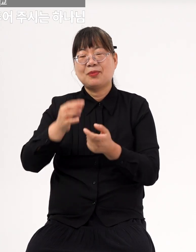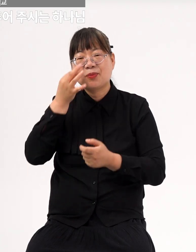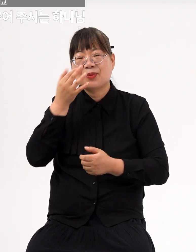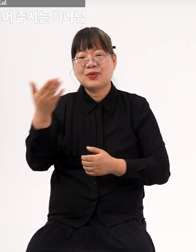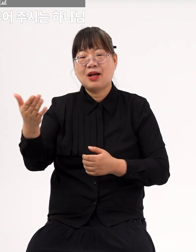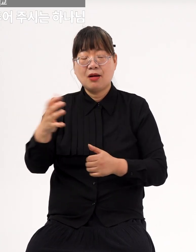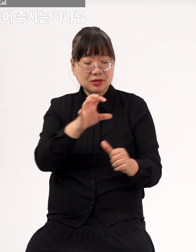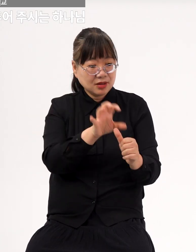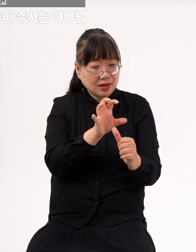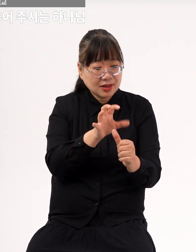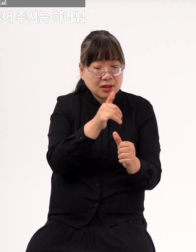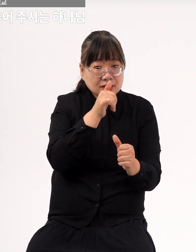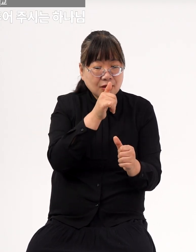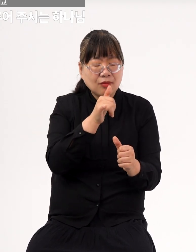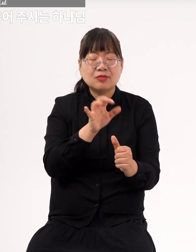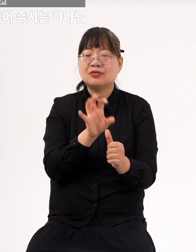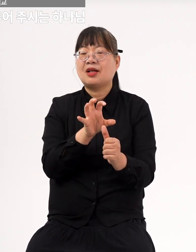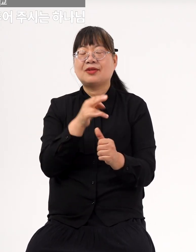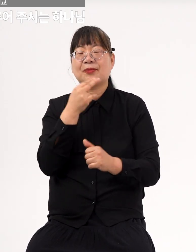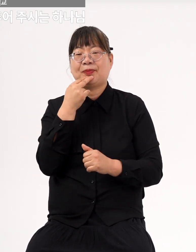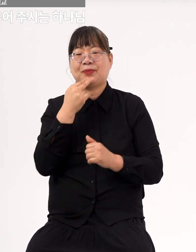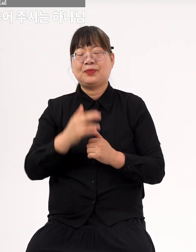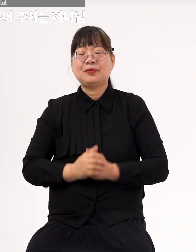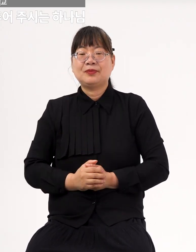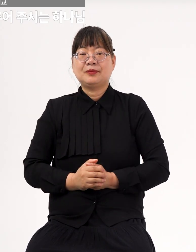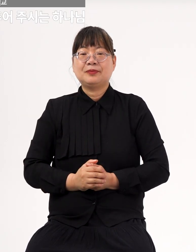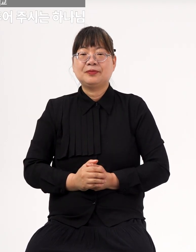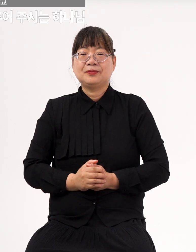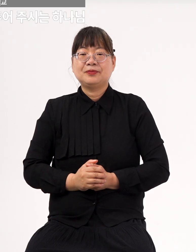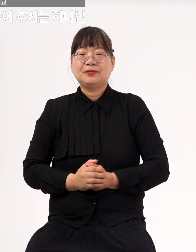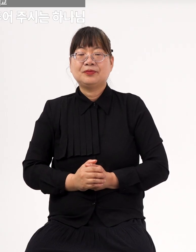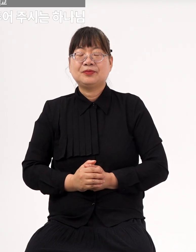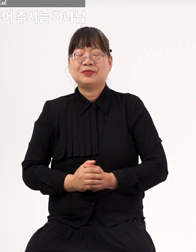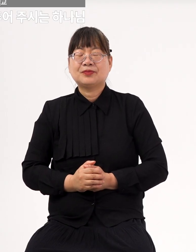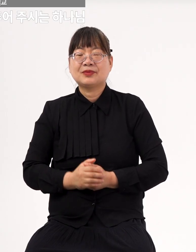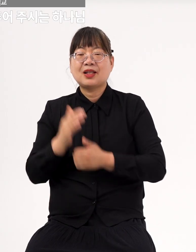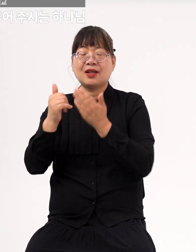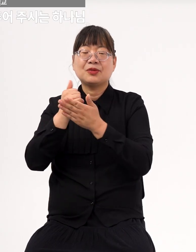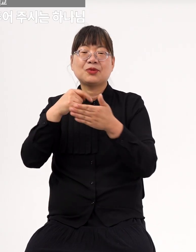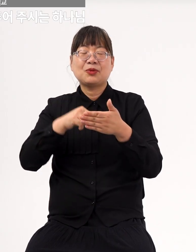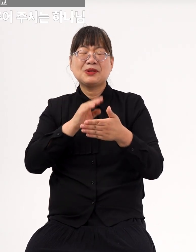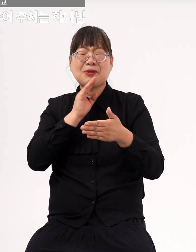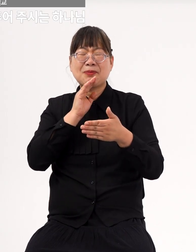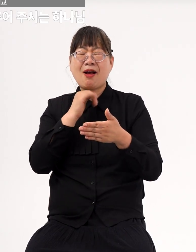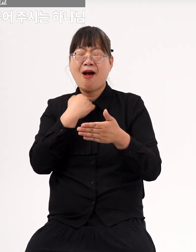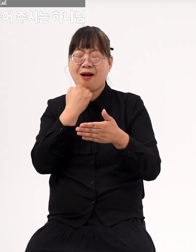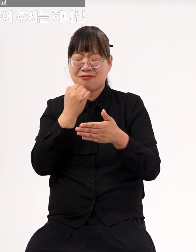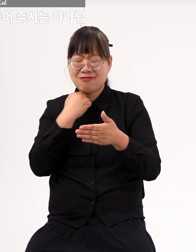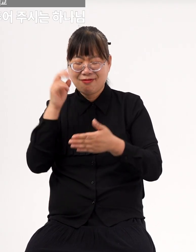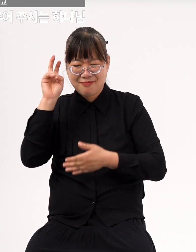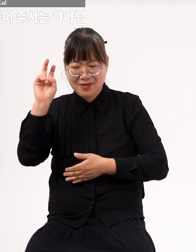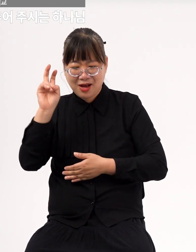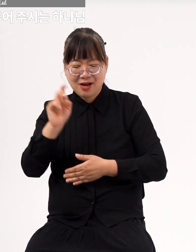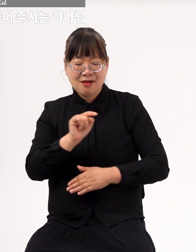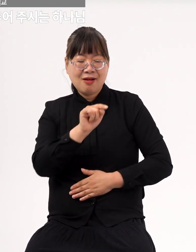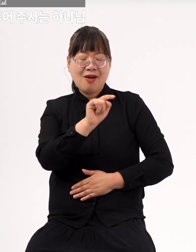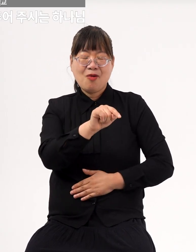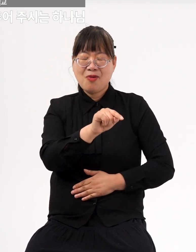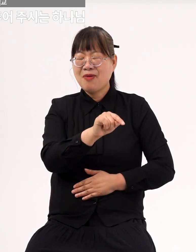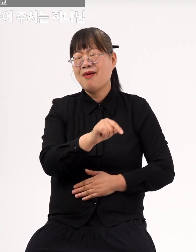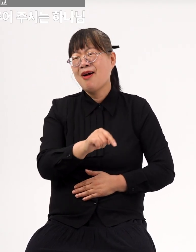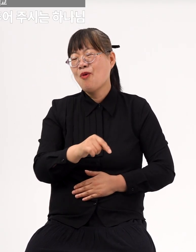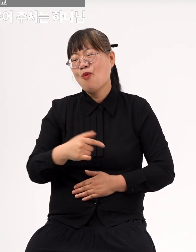야단 치던가요? 야단 안 쳐요. 하나님은 속으로 얼마나 웃겼을까요? 참, 너도